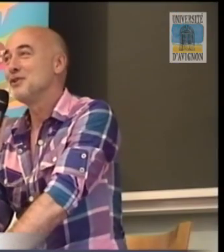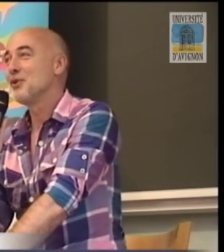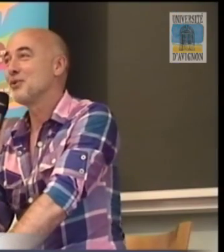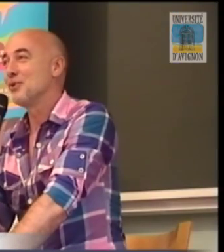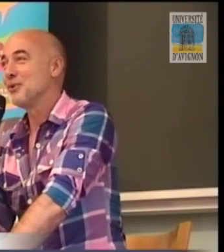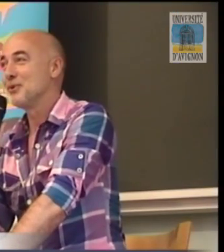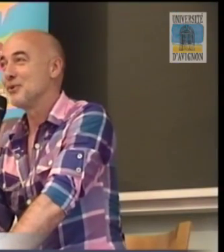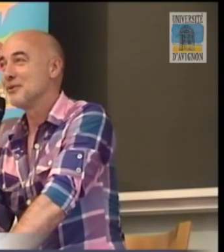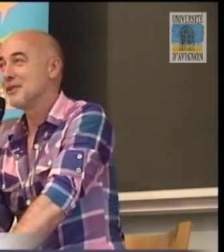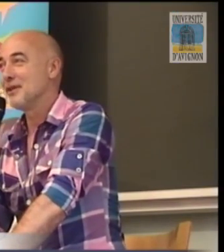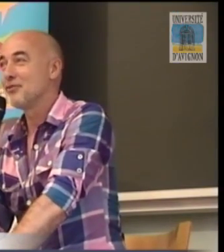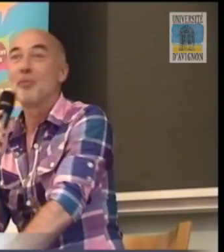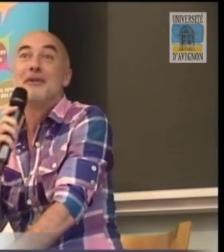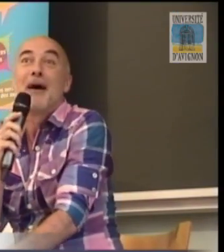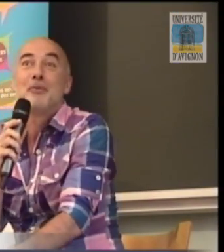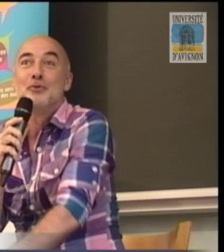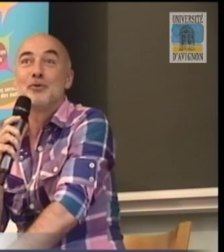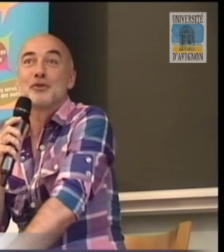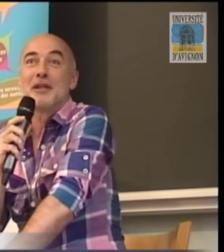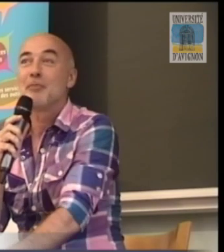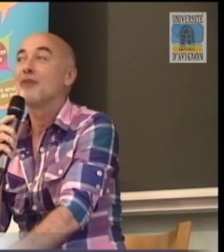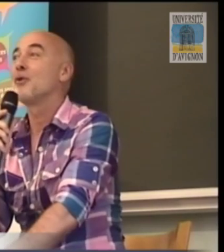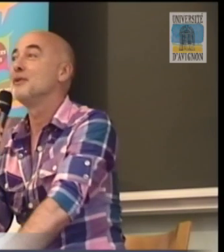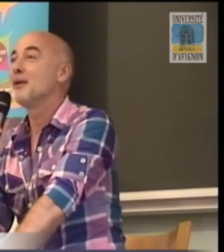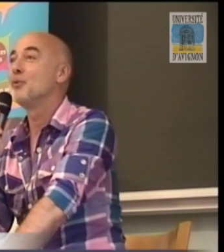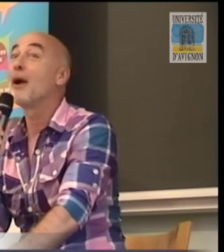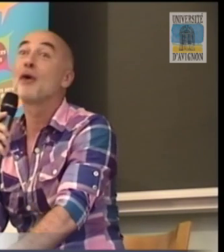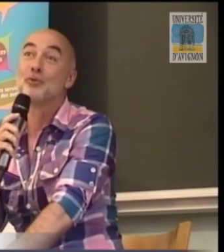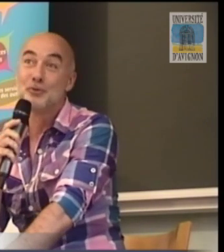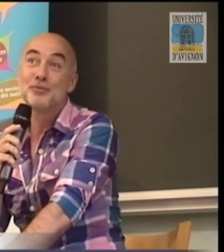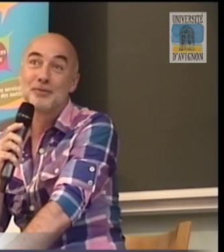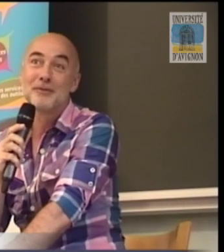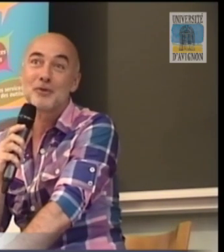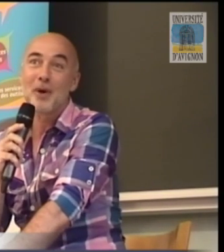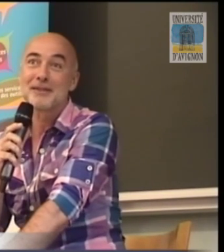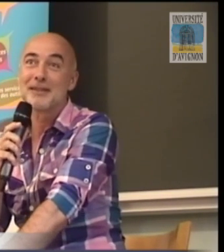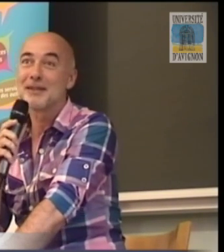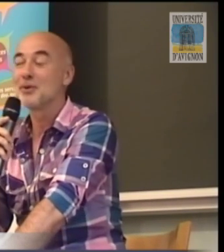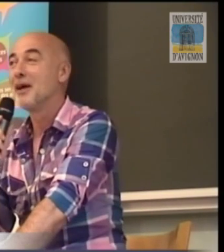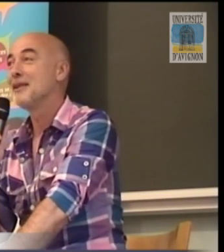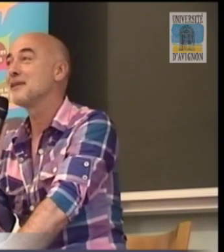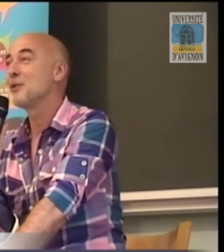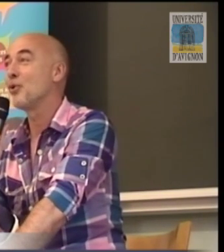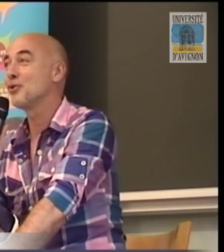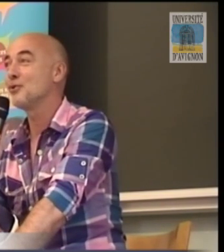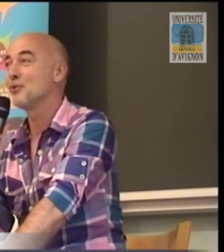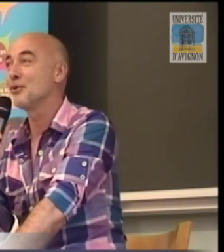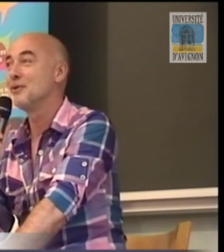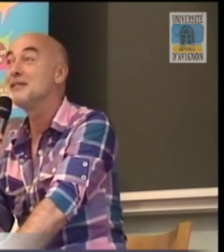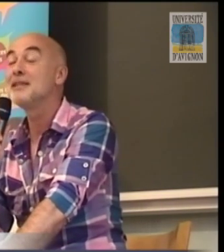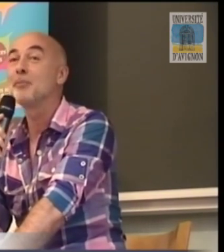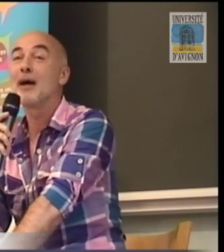vous disant que c'est formidable ou que ça n'est pas formidable. Parlons-nous. Je crois que c'est très important.